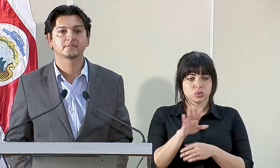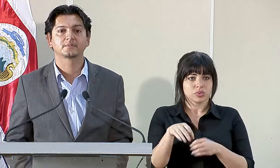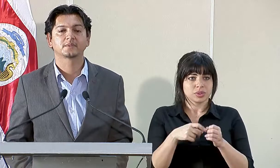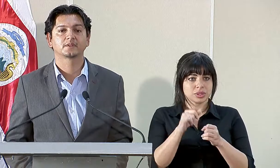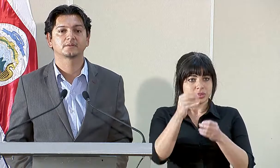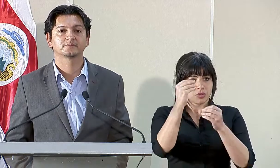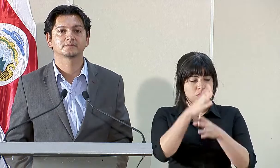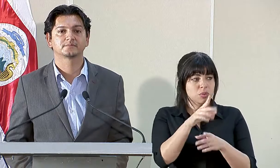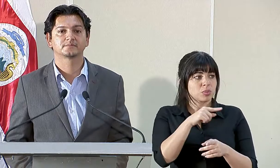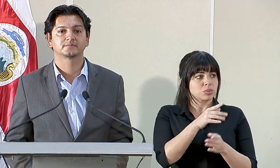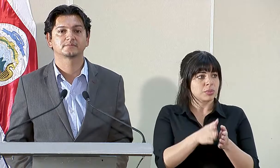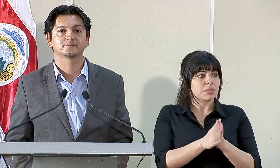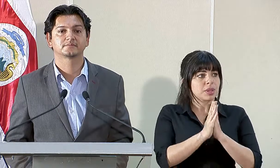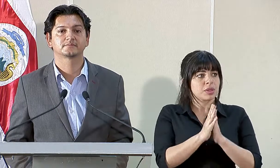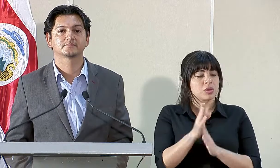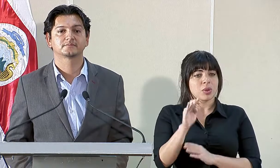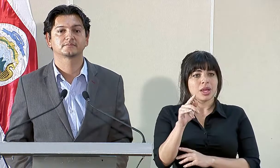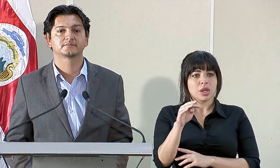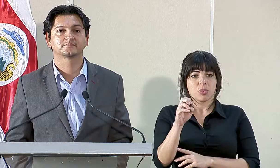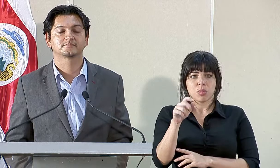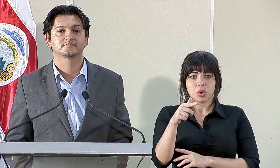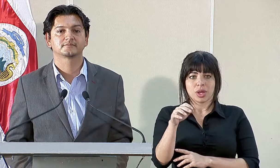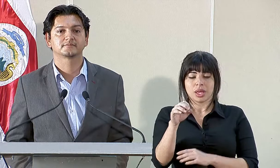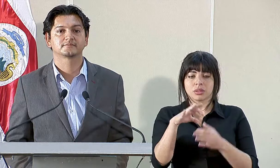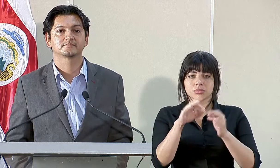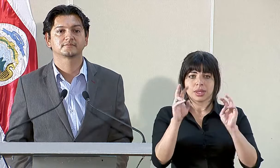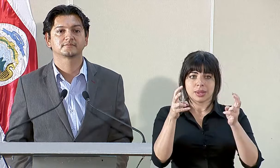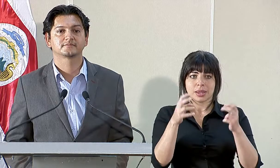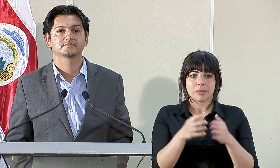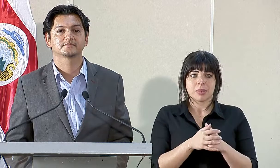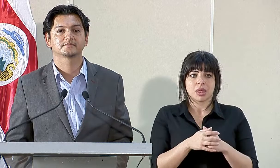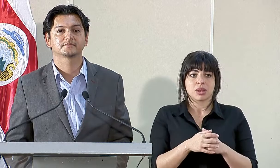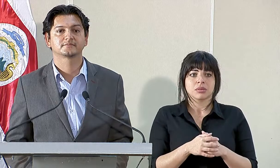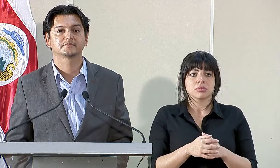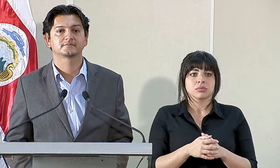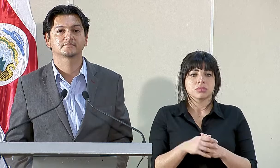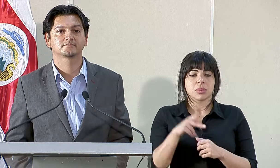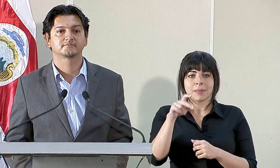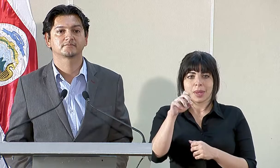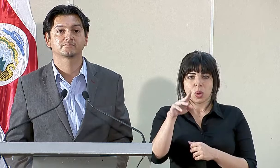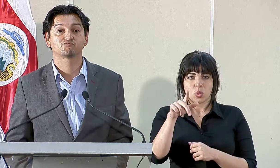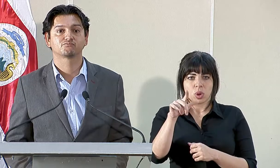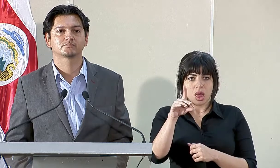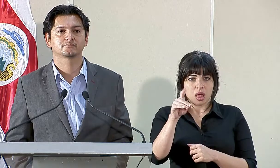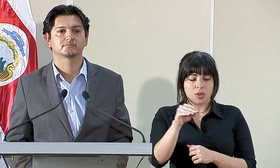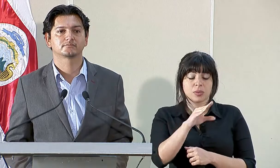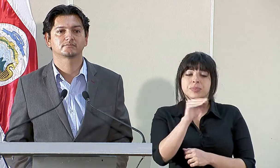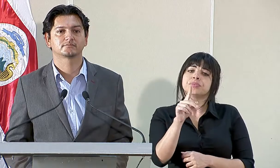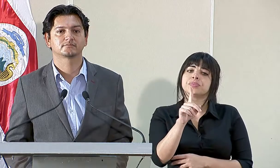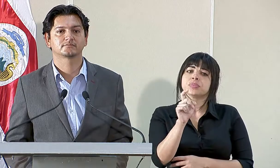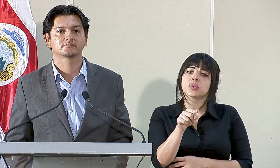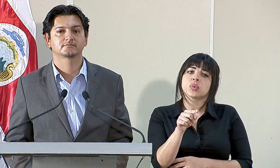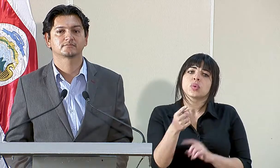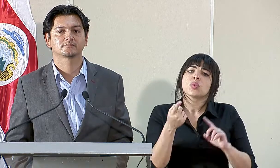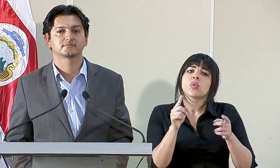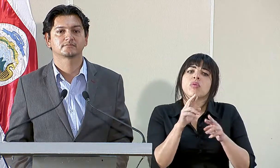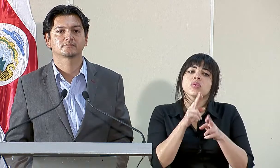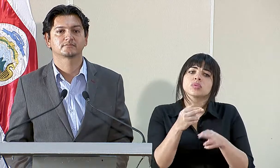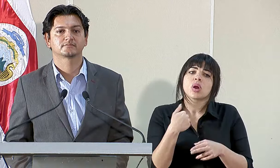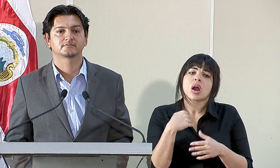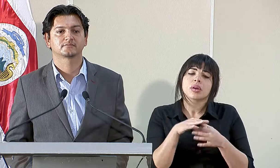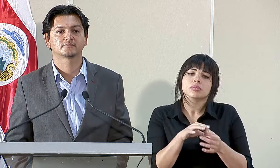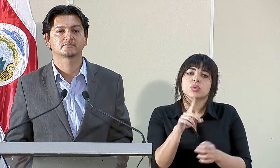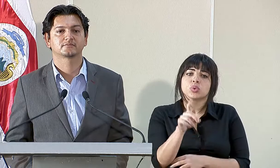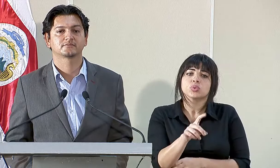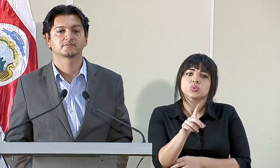informe que usted le pidió a don Héctor Monge sobre el tema de presunto peculado. Y preguntarle qué resultado ha habido de las